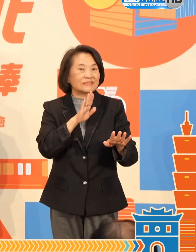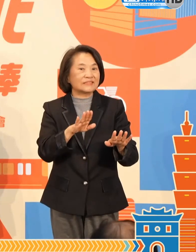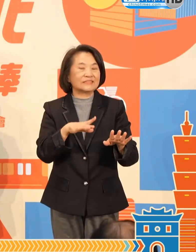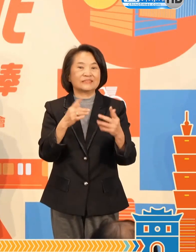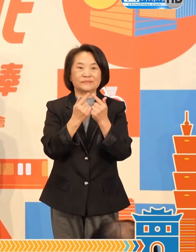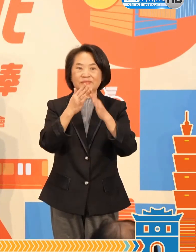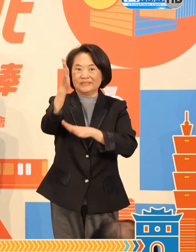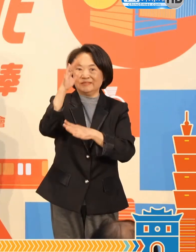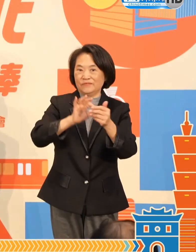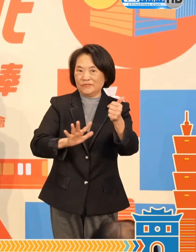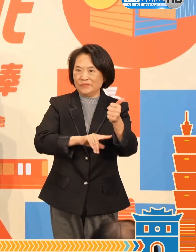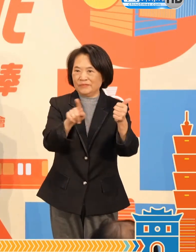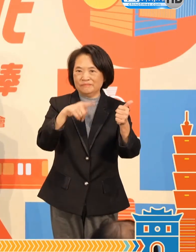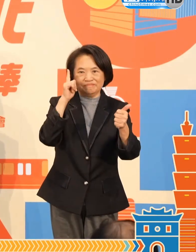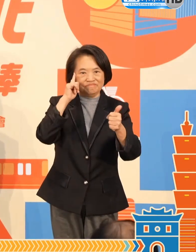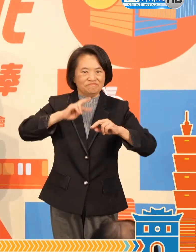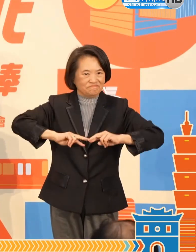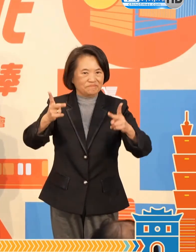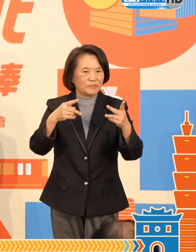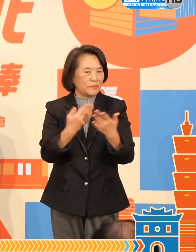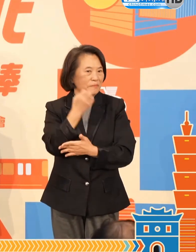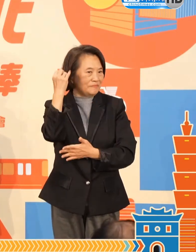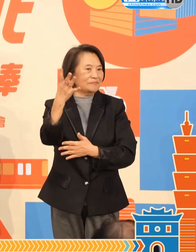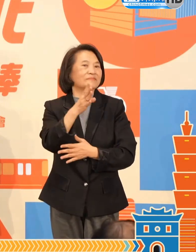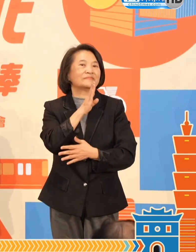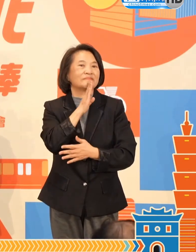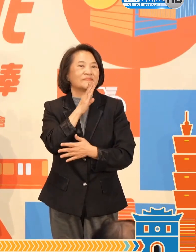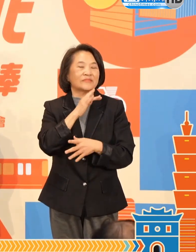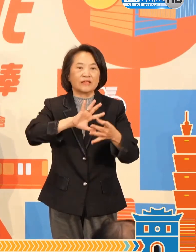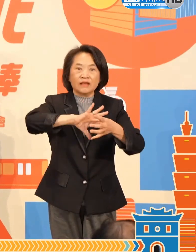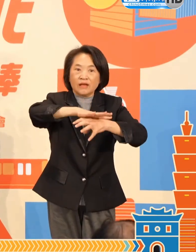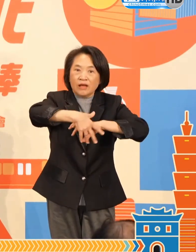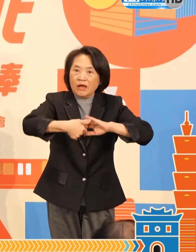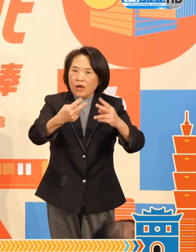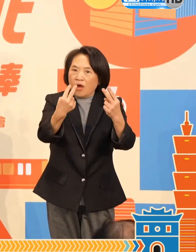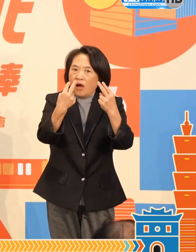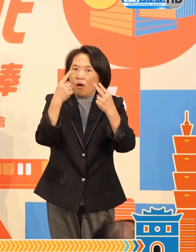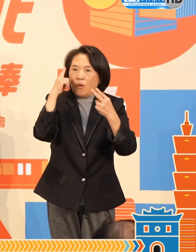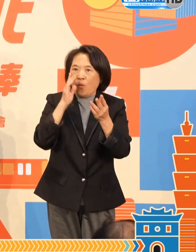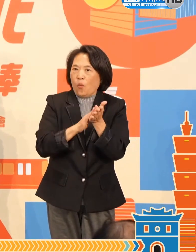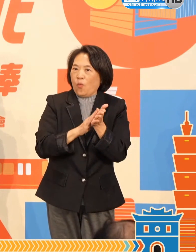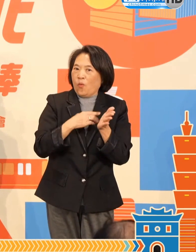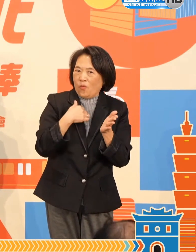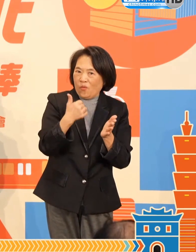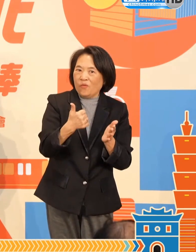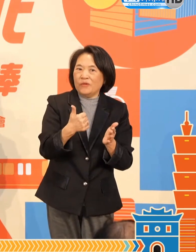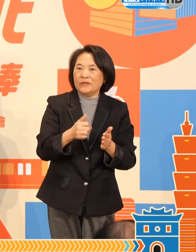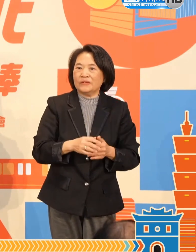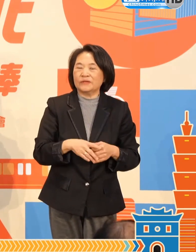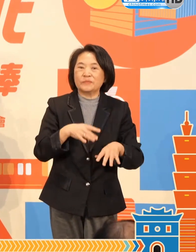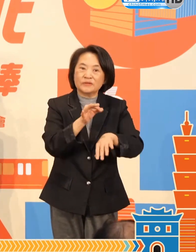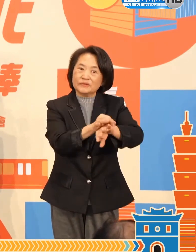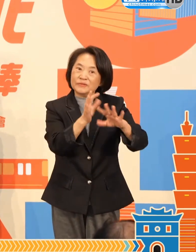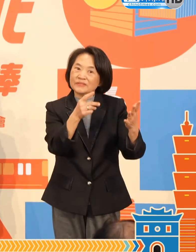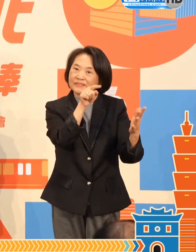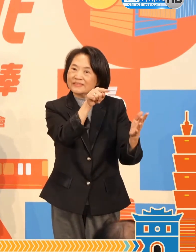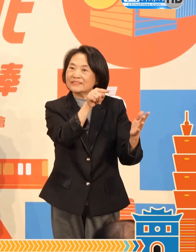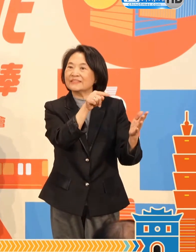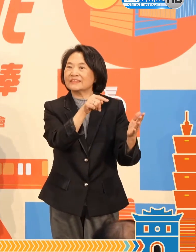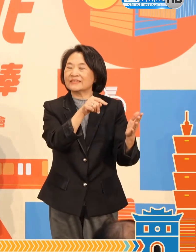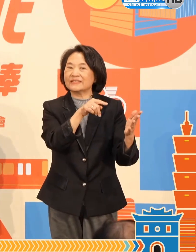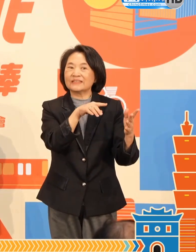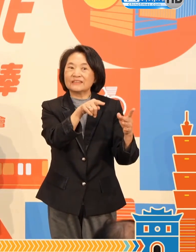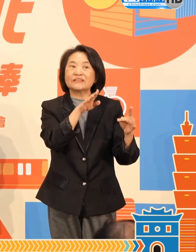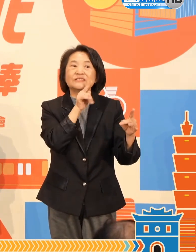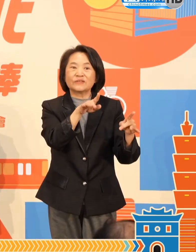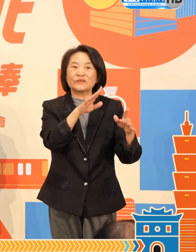门的一个很新的一个里程碑。然后在国际上我们也受到肯定，我们在瑞士的那个洛